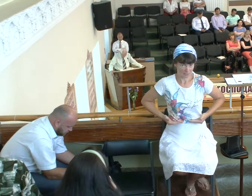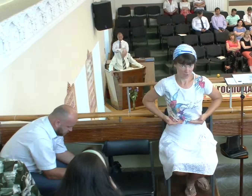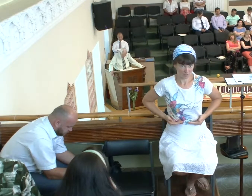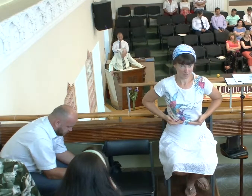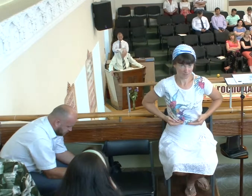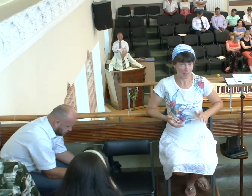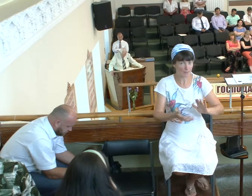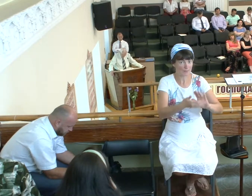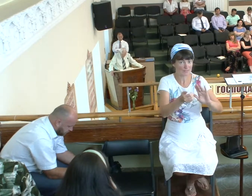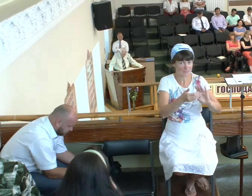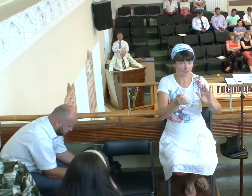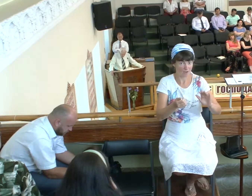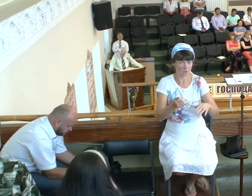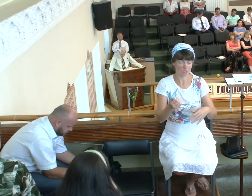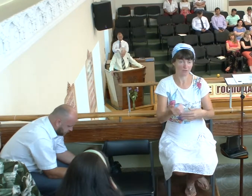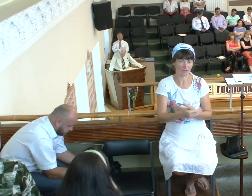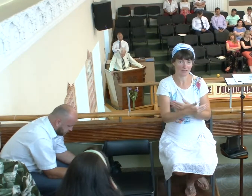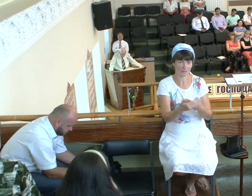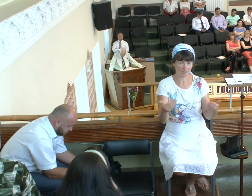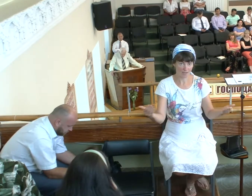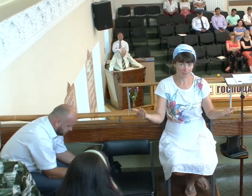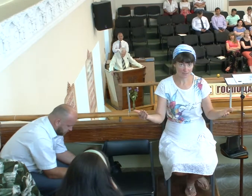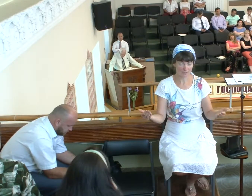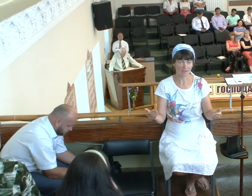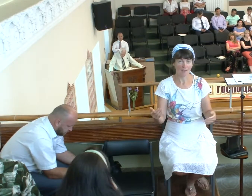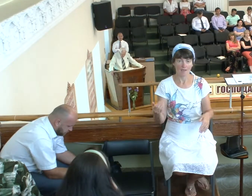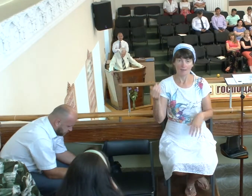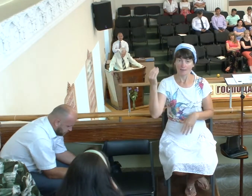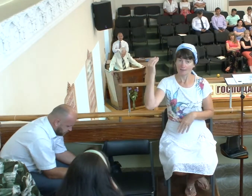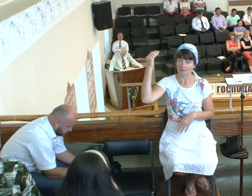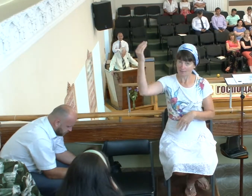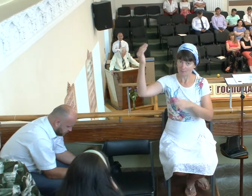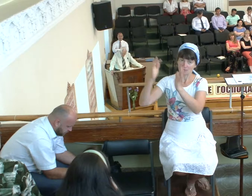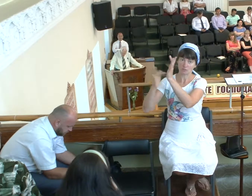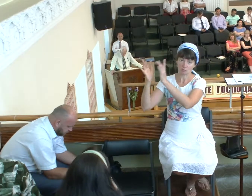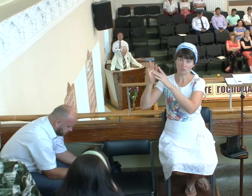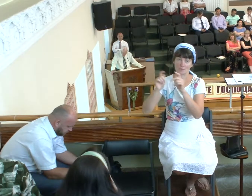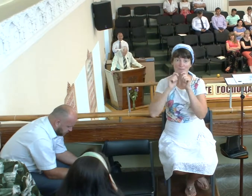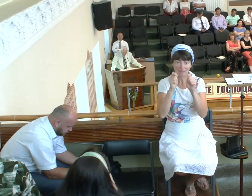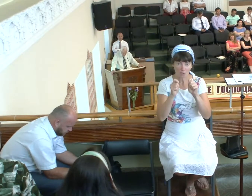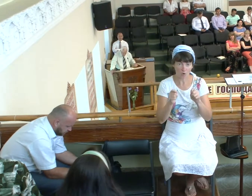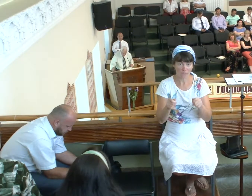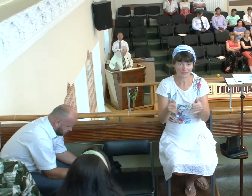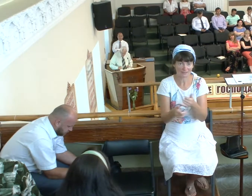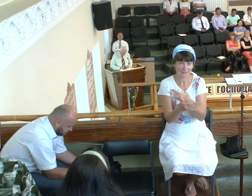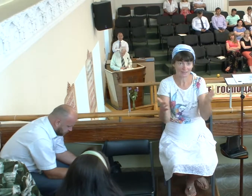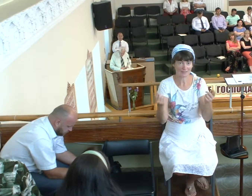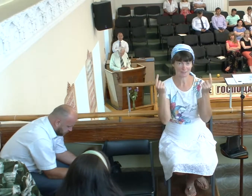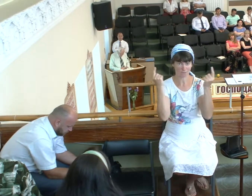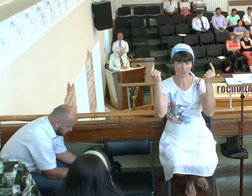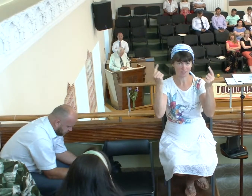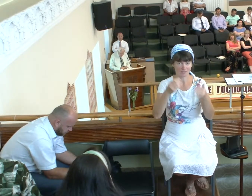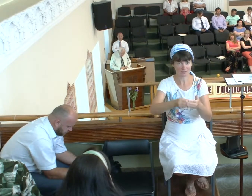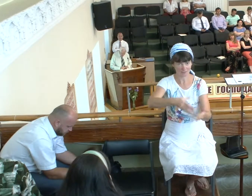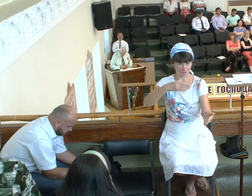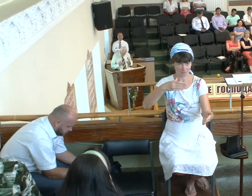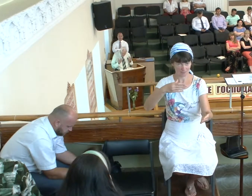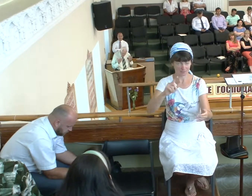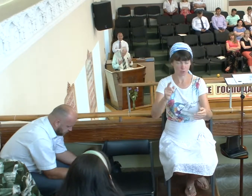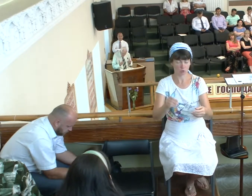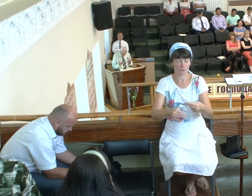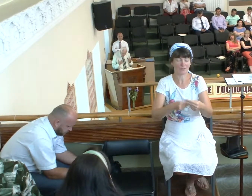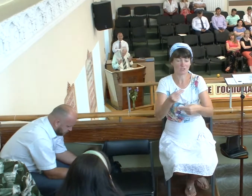нас славою и благостью, которыми даровано нам великие драгоценные обетования, дабы мы через них